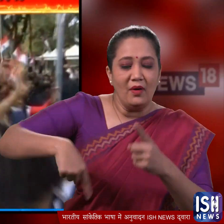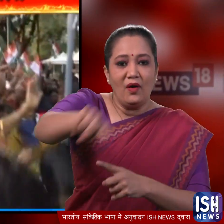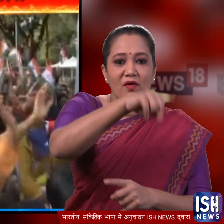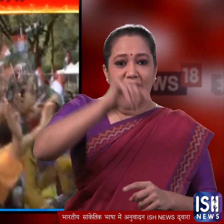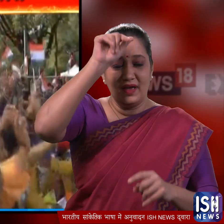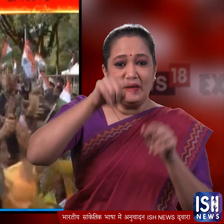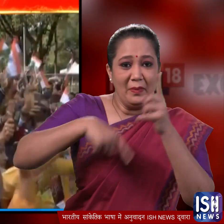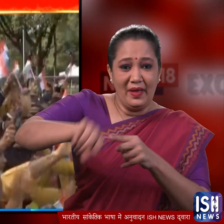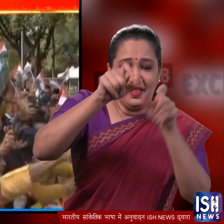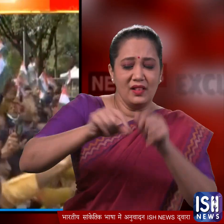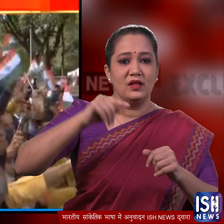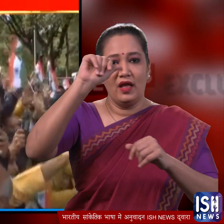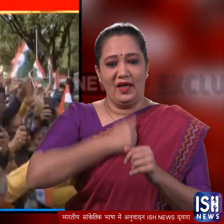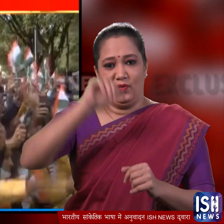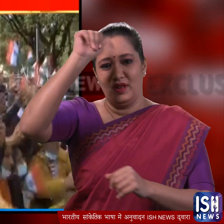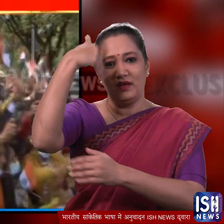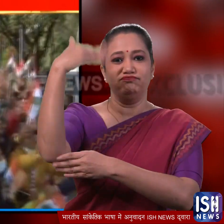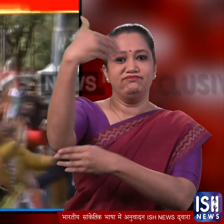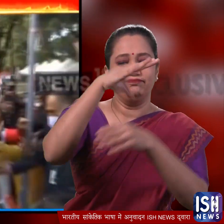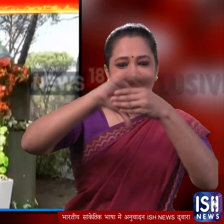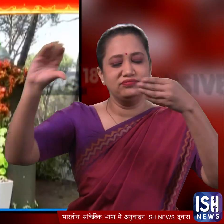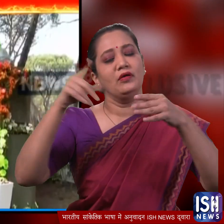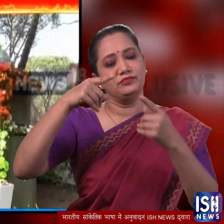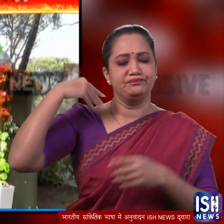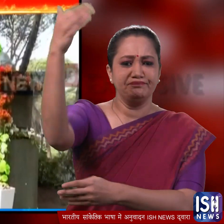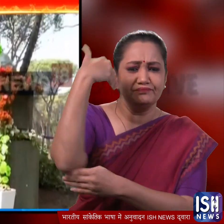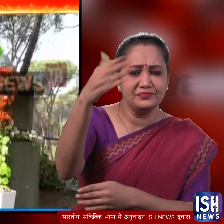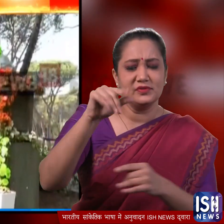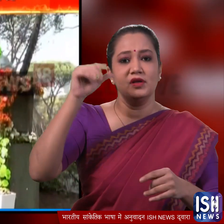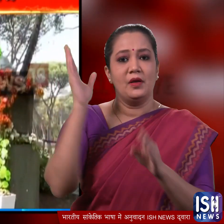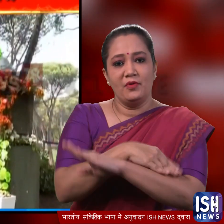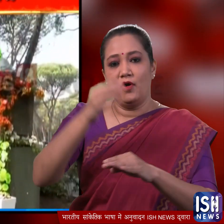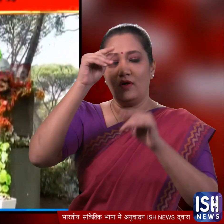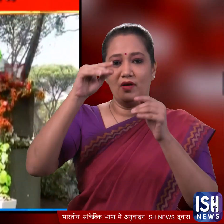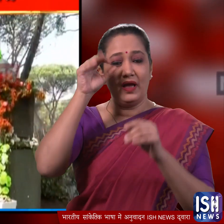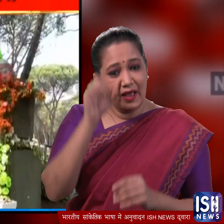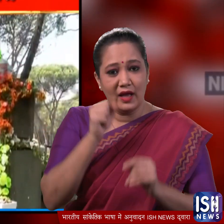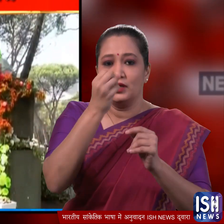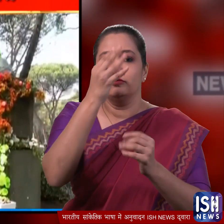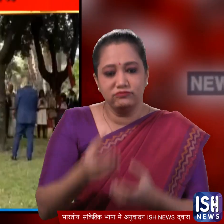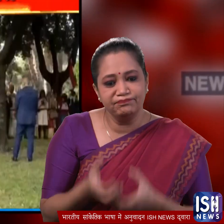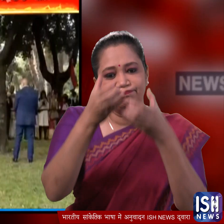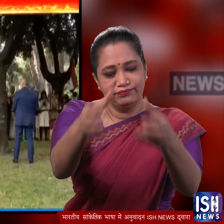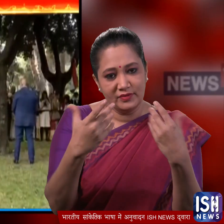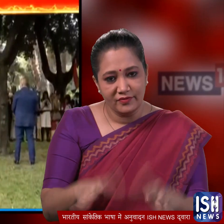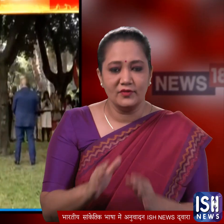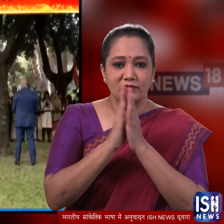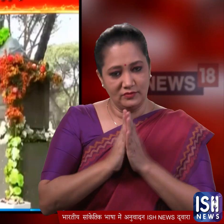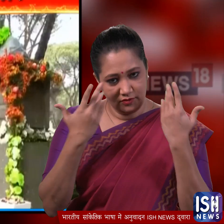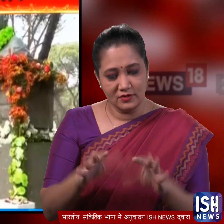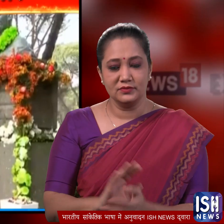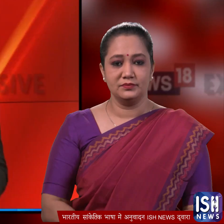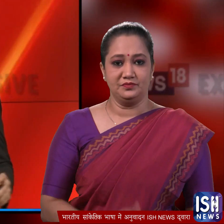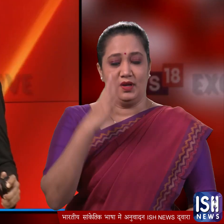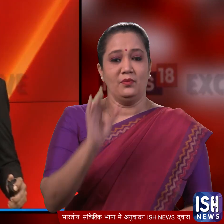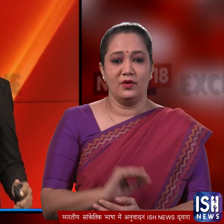भीड़ में शामिल ज्यादातर लोग हाथों में तिरंगा झंडा लेकर पहुंचे। इससे पहले प्रधानमंत्री ने महात्मा गांधी की प्रतिमा पर पुष्प अर्पित कर उन्हें